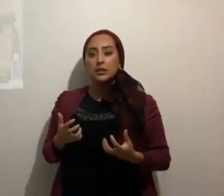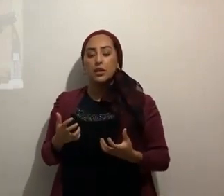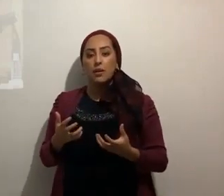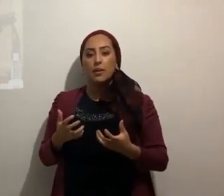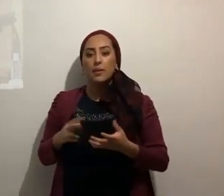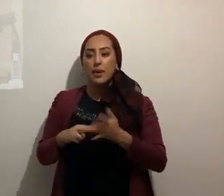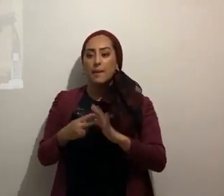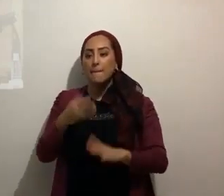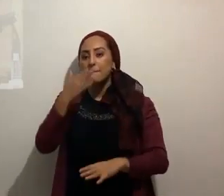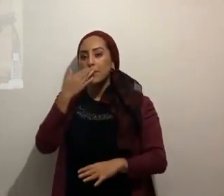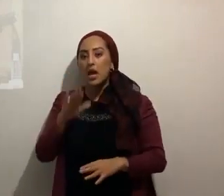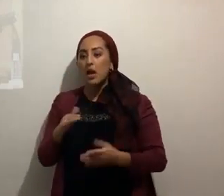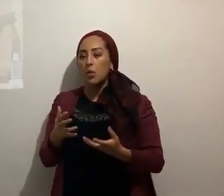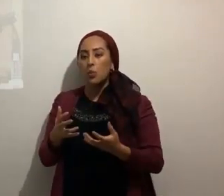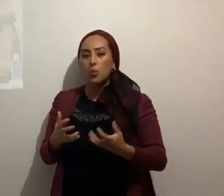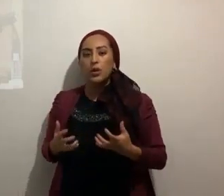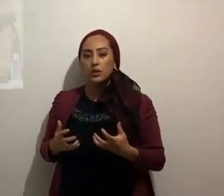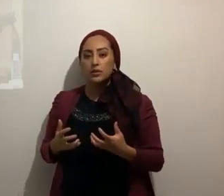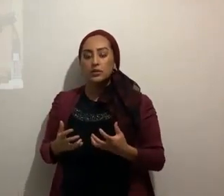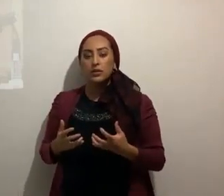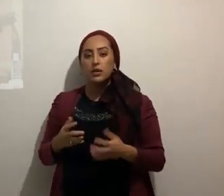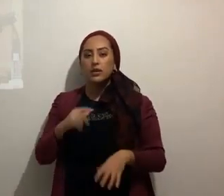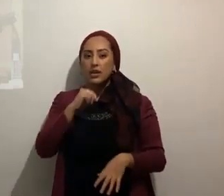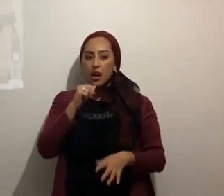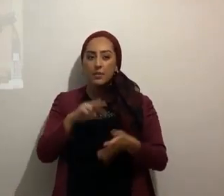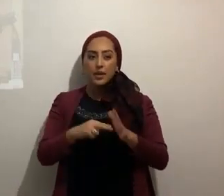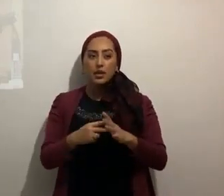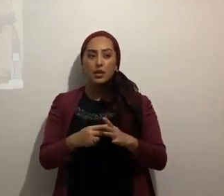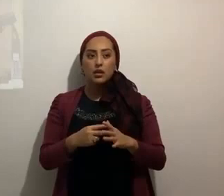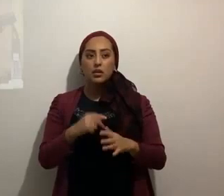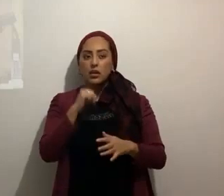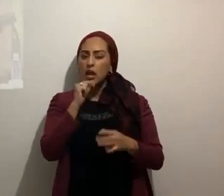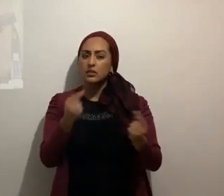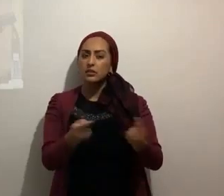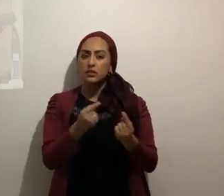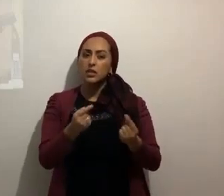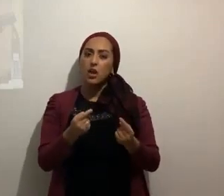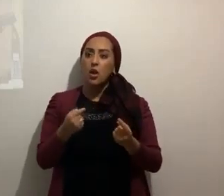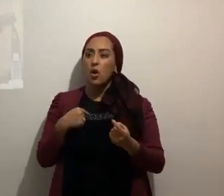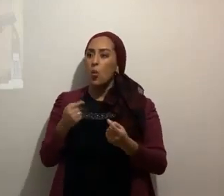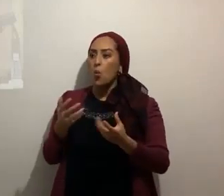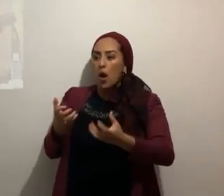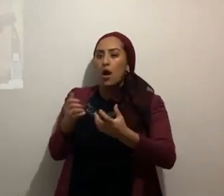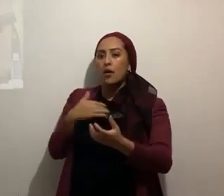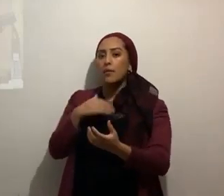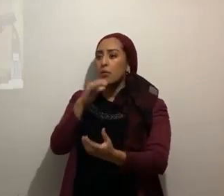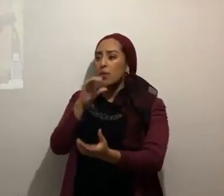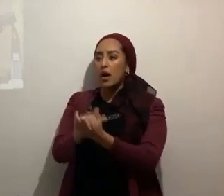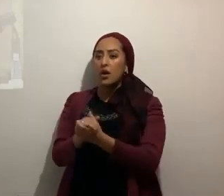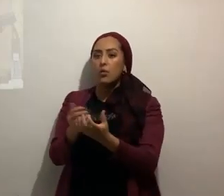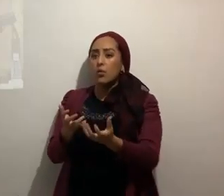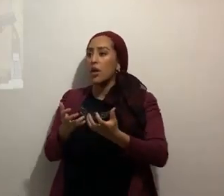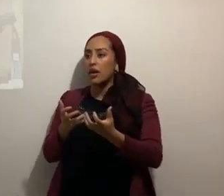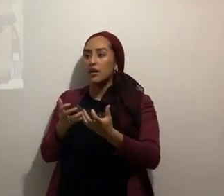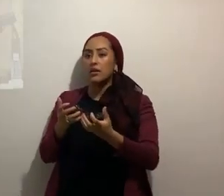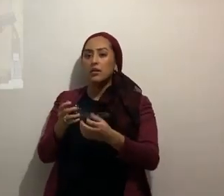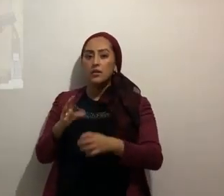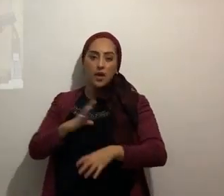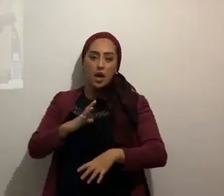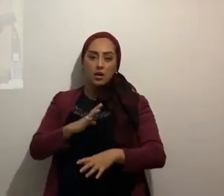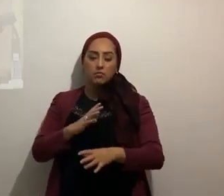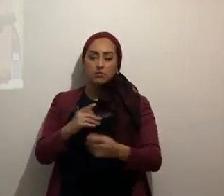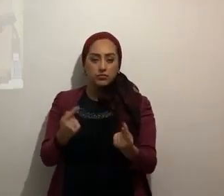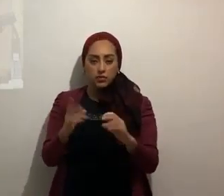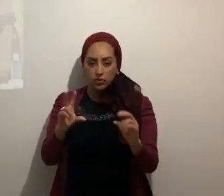deseos malos. No es desear, no es pecado desear a tu pareja, a tu esposo, a tu esposa, no, eso no es